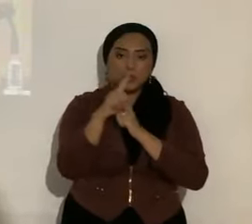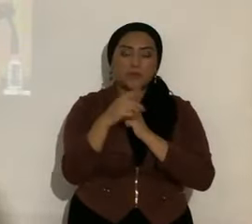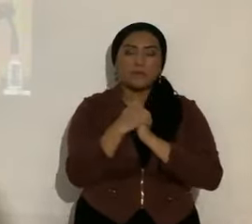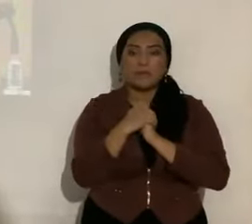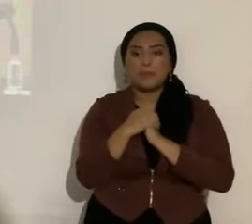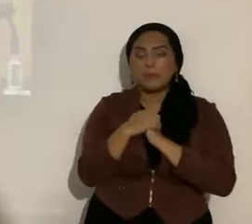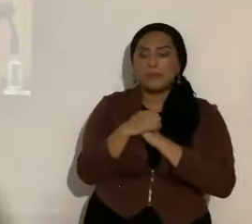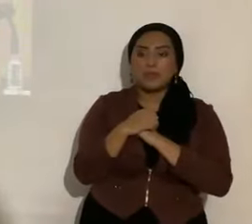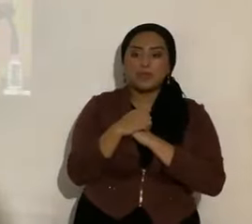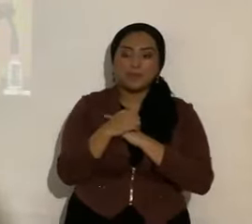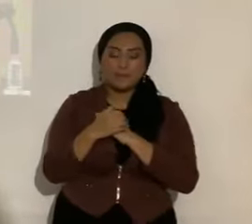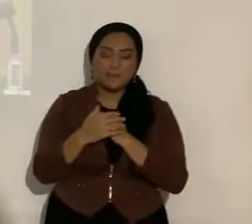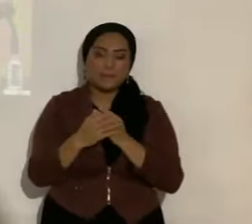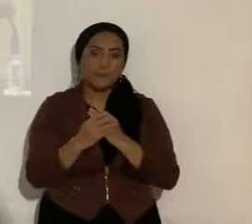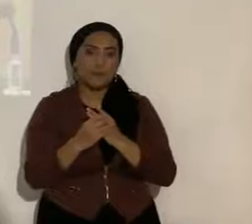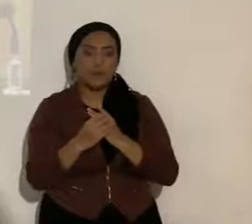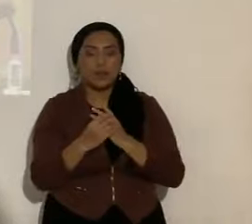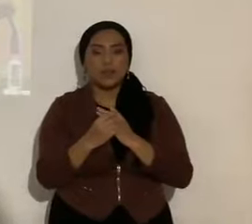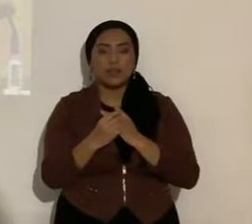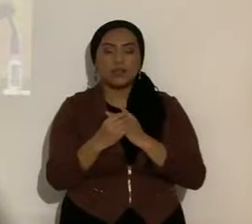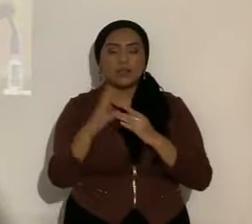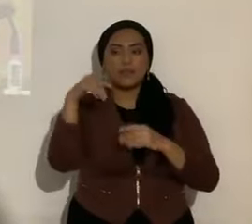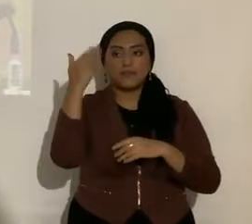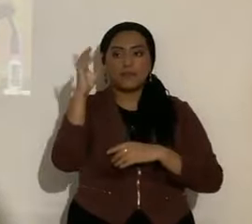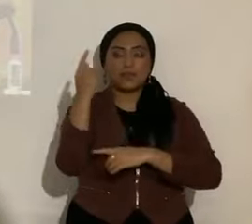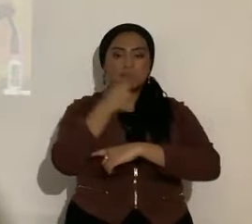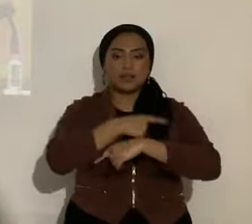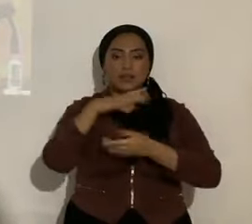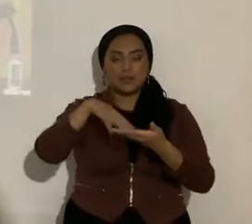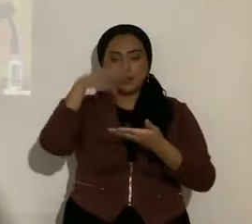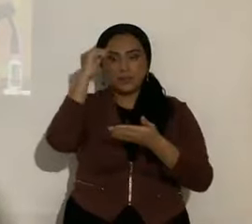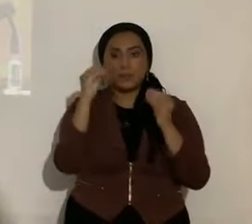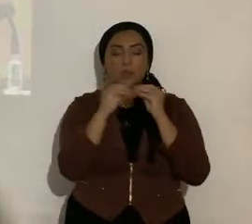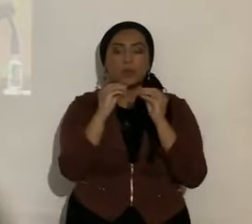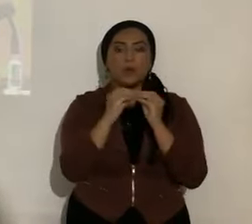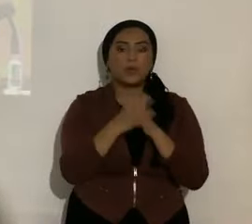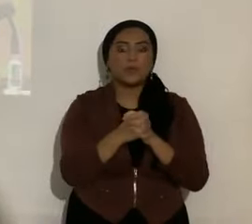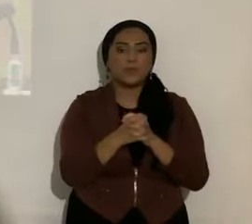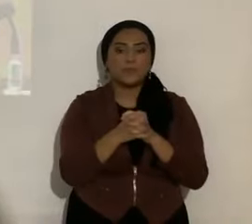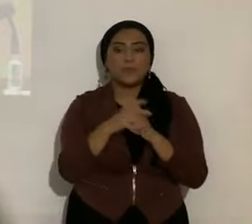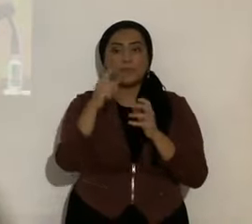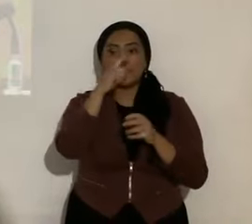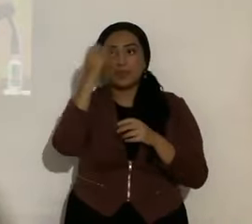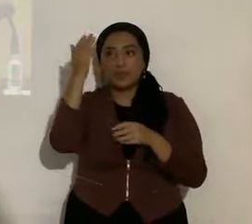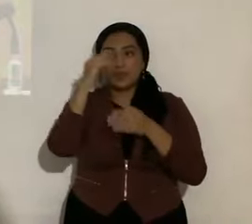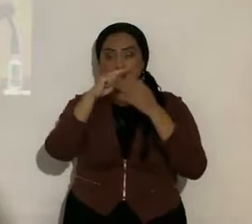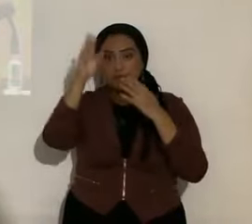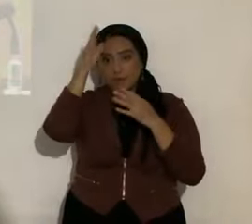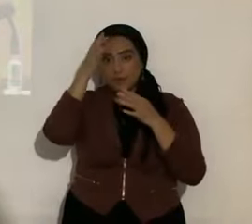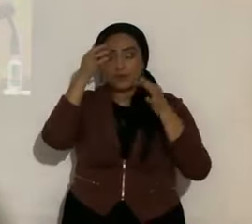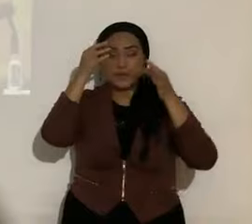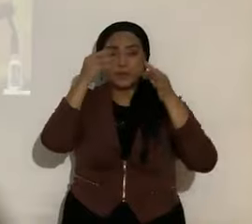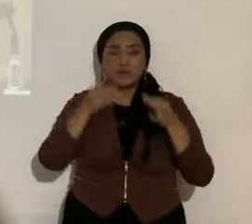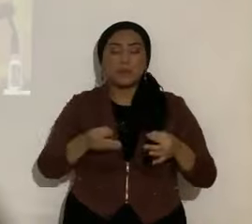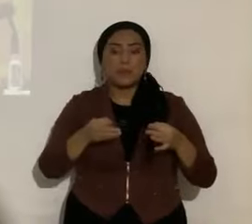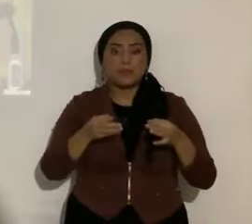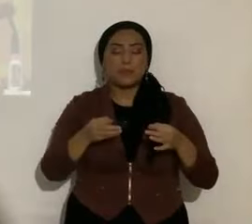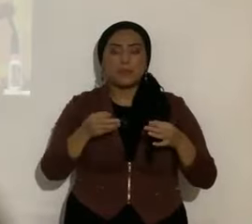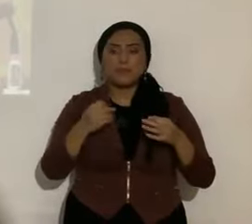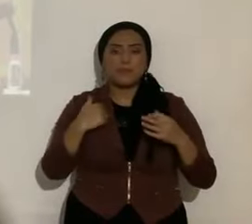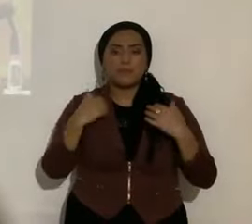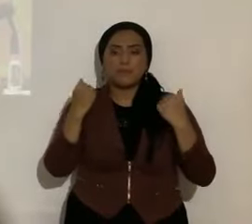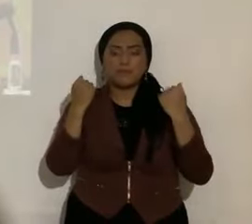invitación rechazada, ¿sí? Eso lo vamos a ver en 8 días, pero tiene mucho que ver porque la voluntad del Eterno se ha hecho presente